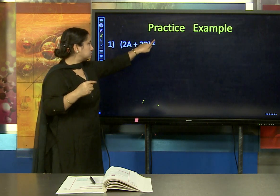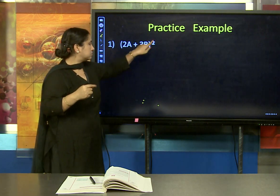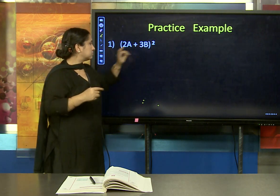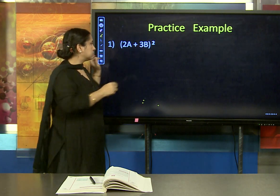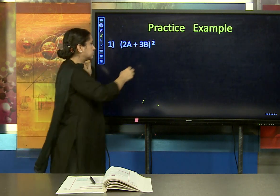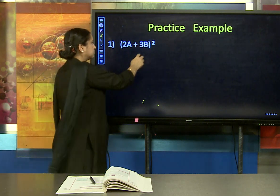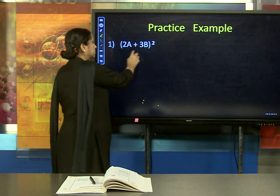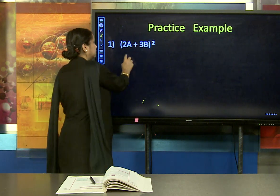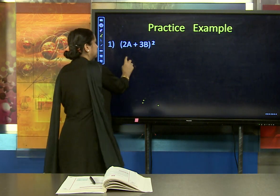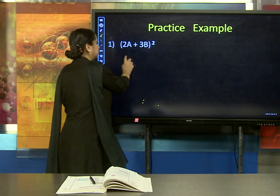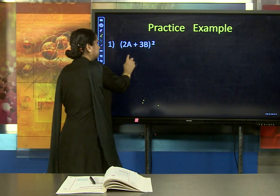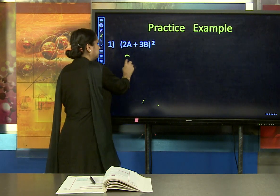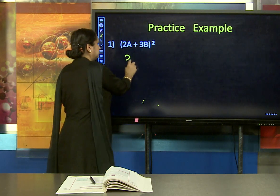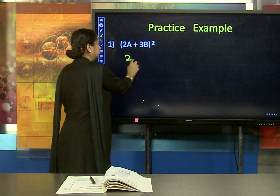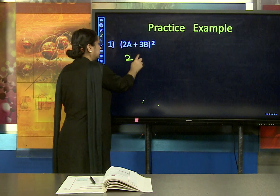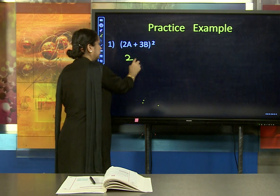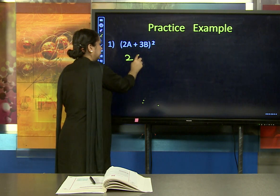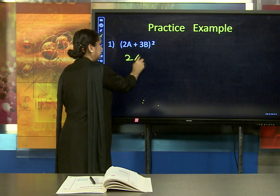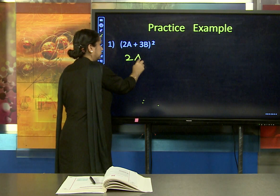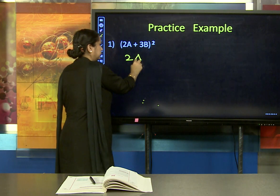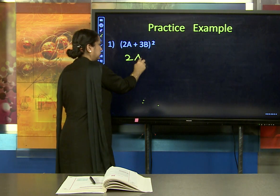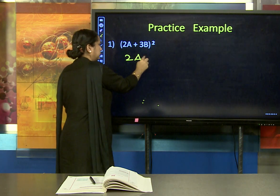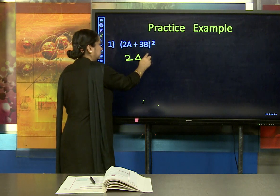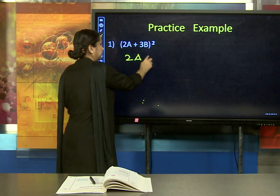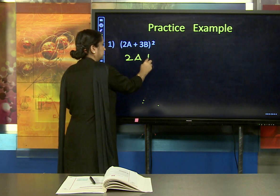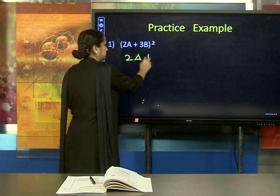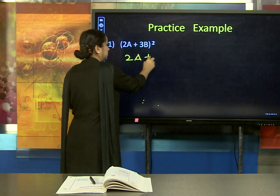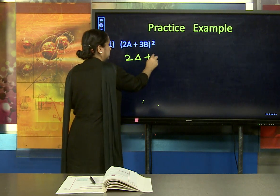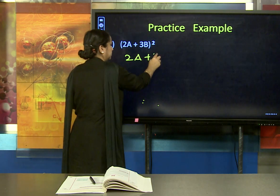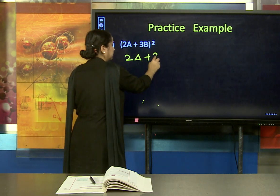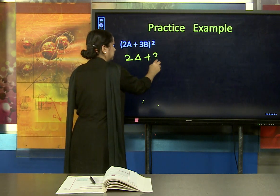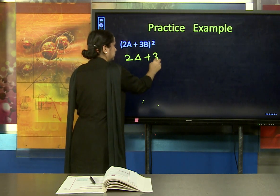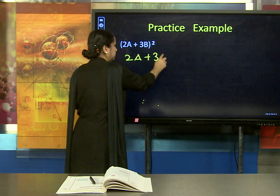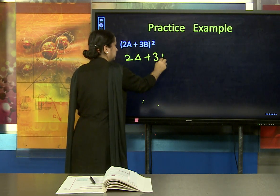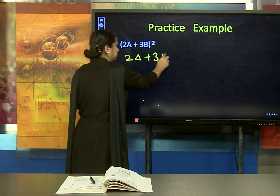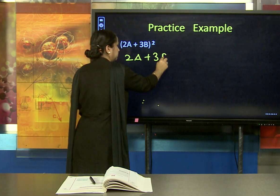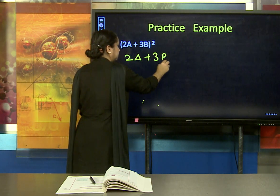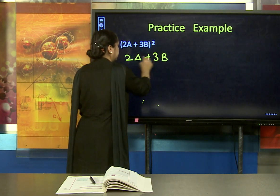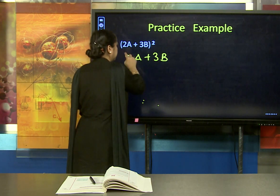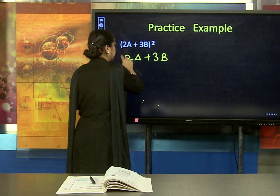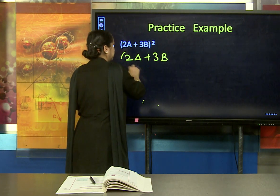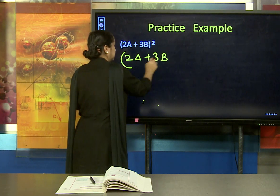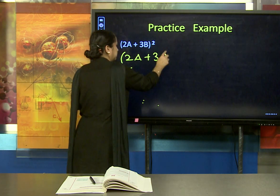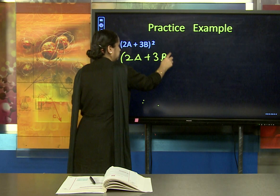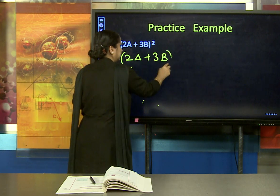इसमें 2 पावर है, मतलब ये 2 बार लिखा जाएगा ब्रैकेट में, पहली बार